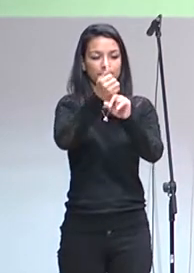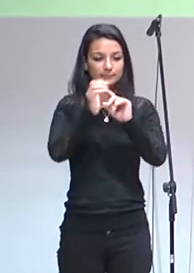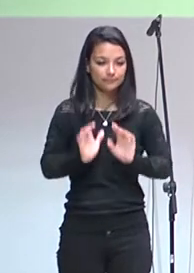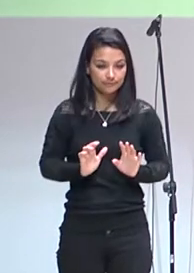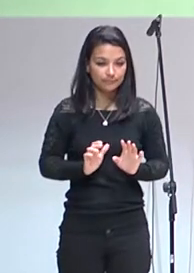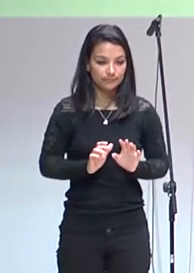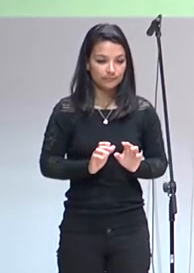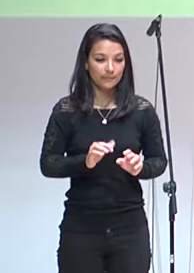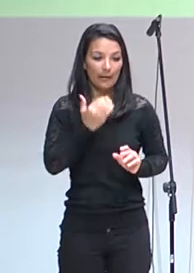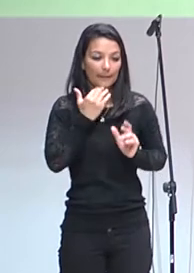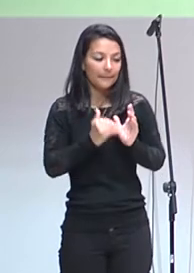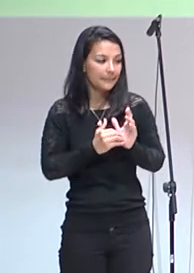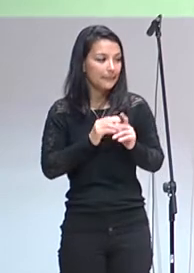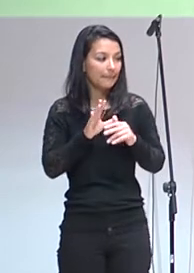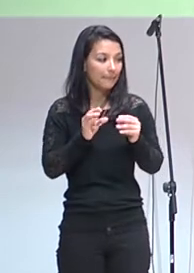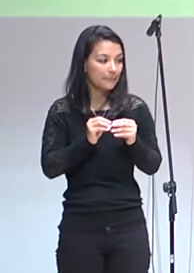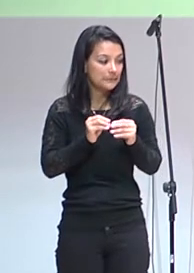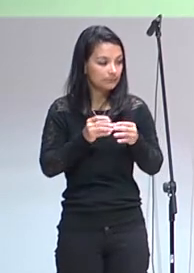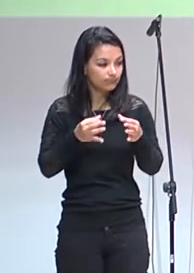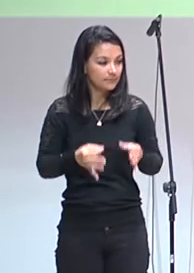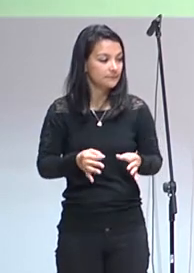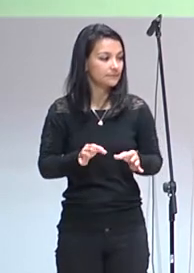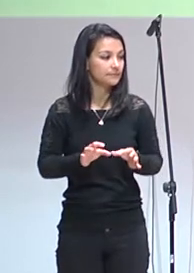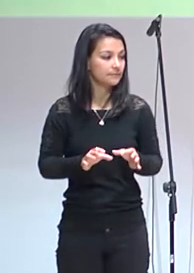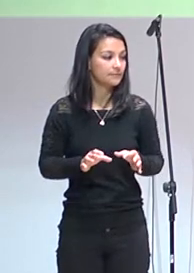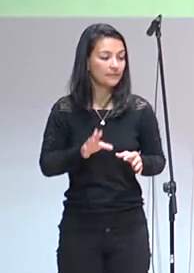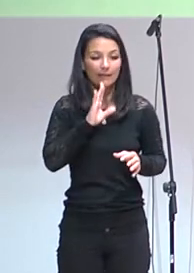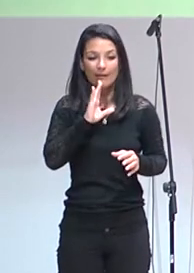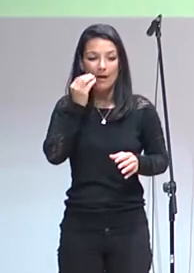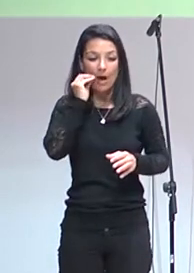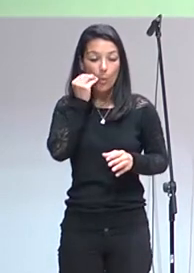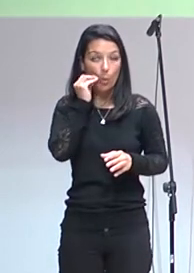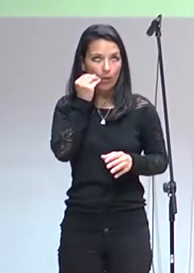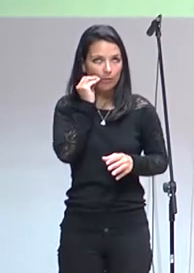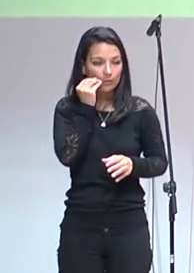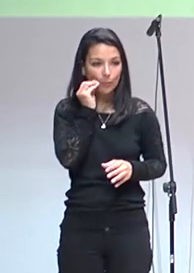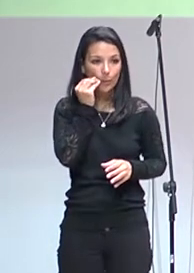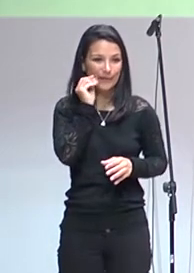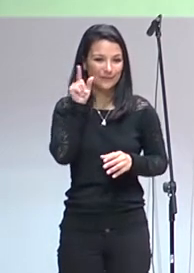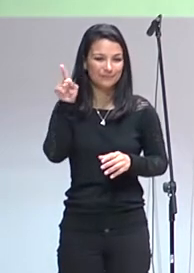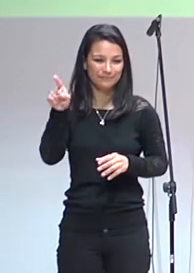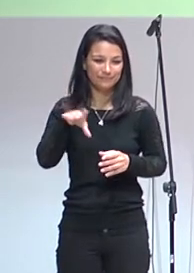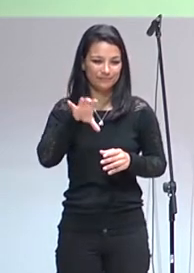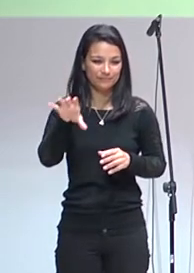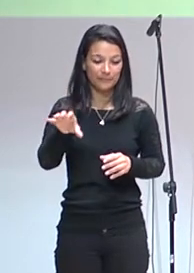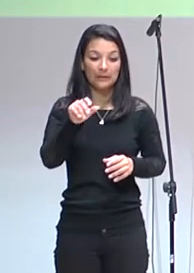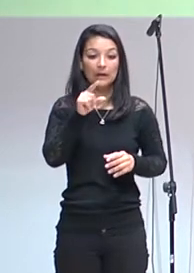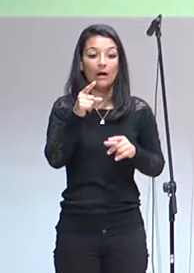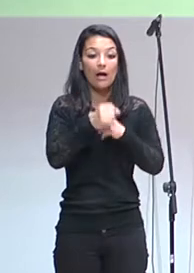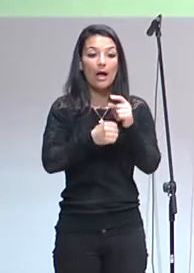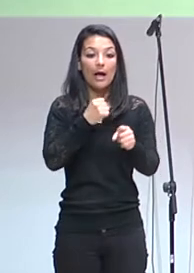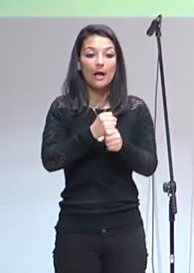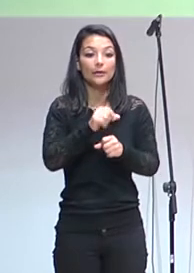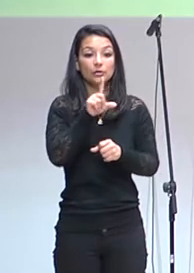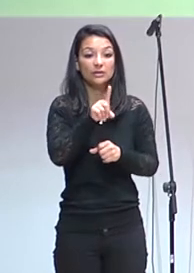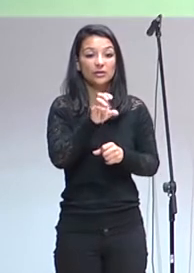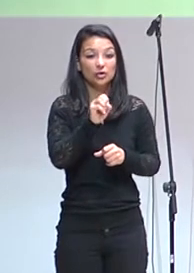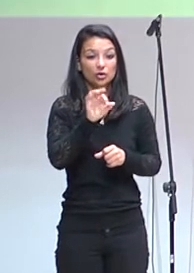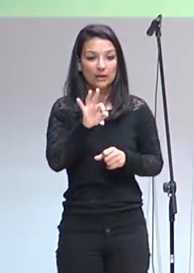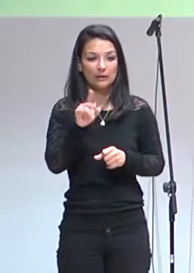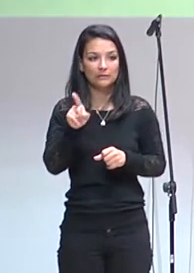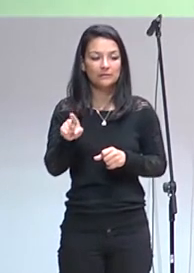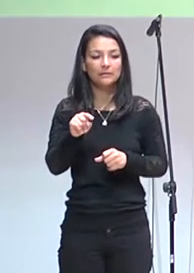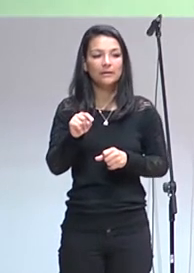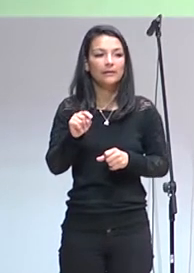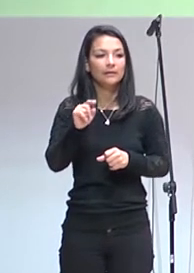el ejemplo también más valioso es del abuelo más abuelo de la Florida, ¿no? 103 años, don Fernanfloo. Y